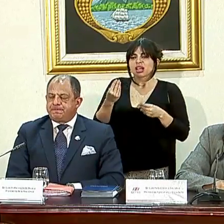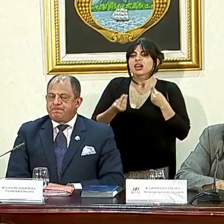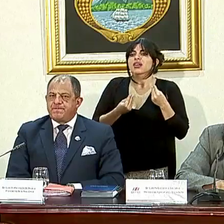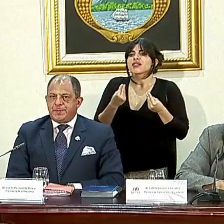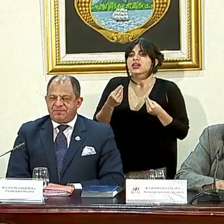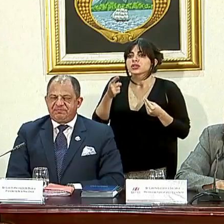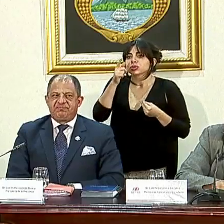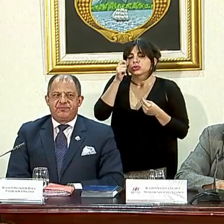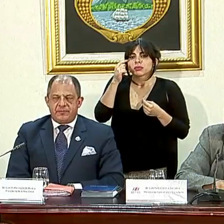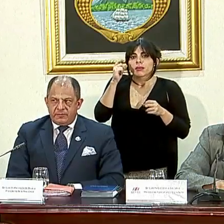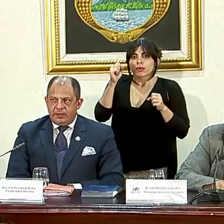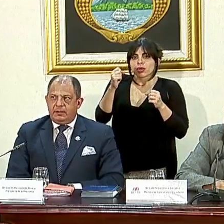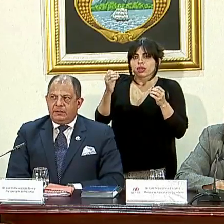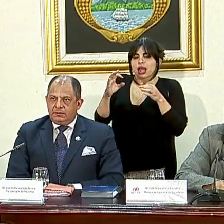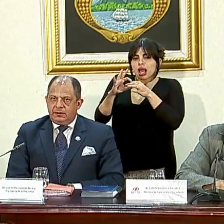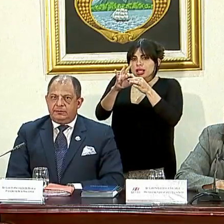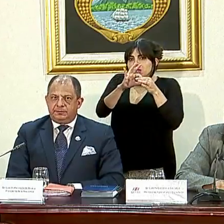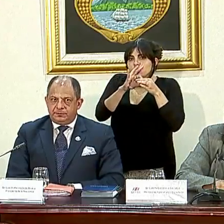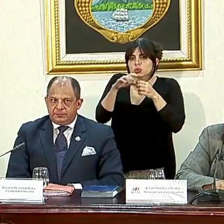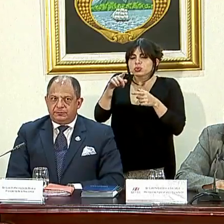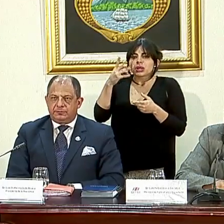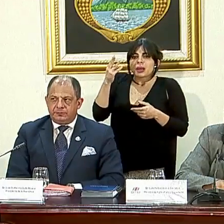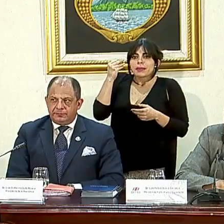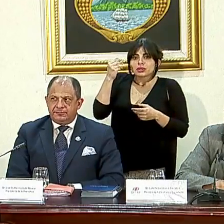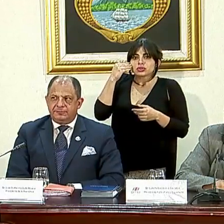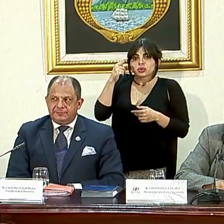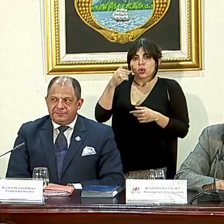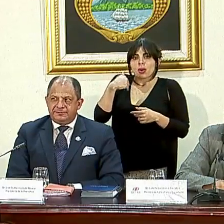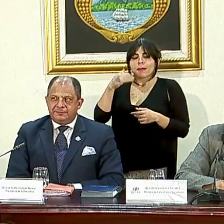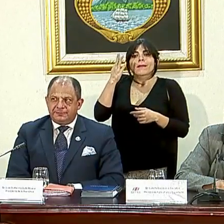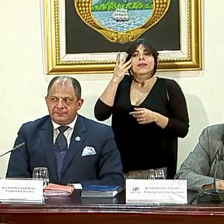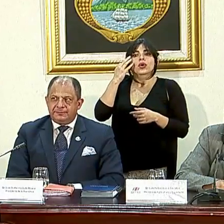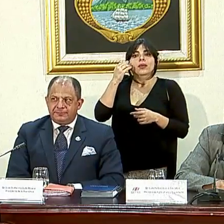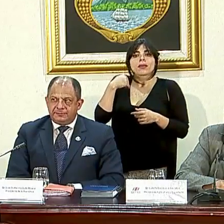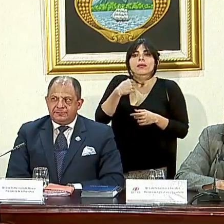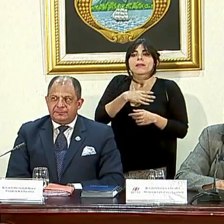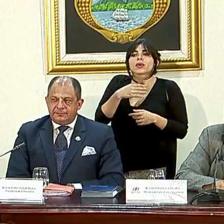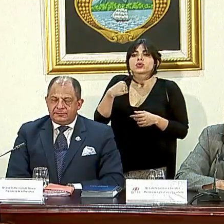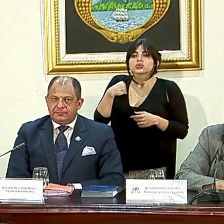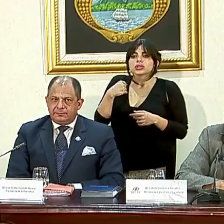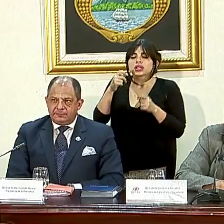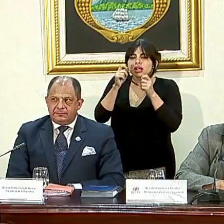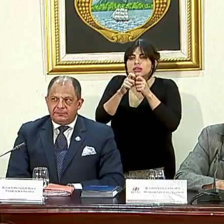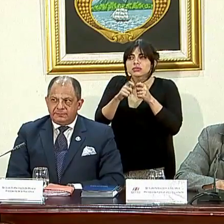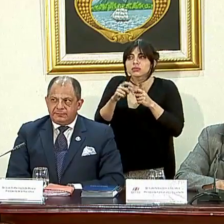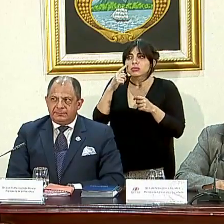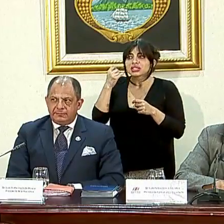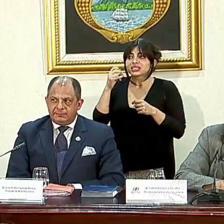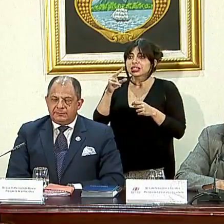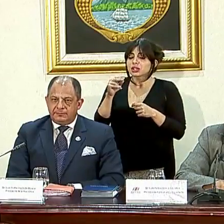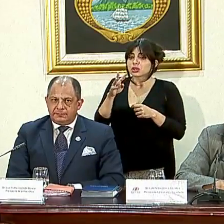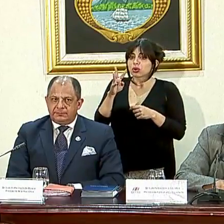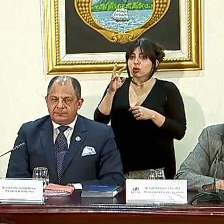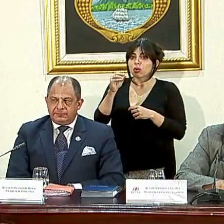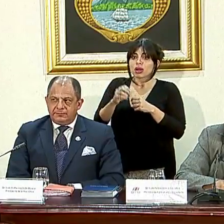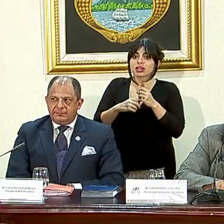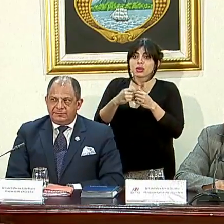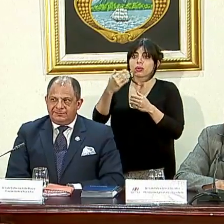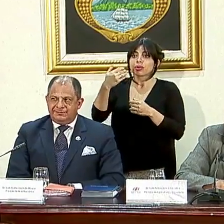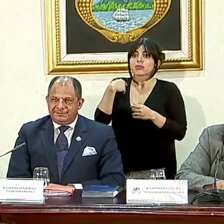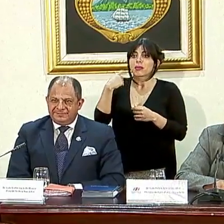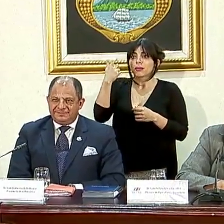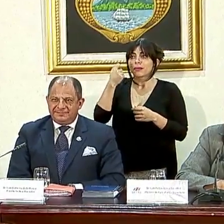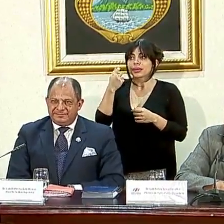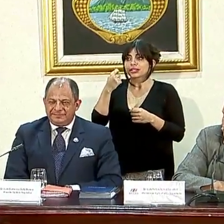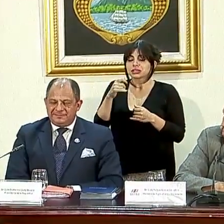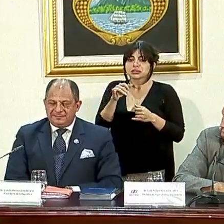hacer, don Luis, para articular? ¿Qué ha pensado usted? Yo sé que usted es un hombre preocupado, pero me gustaría que puntualice, porque si no, en 40 años, cuando ya me voy a pensionar,